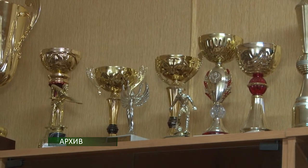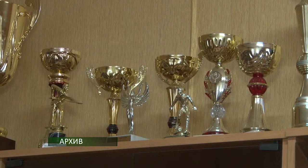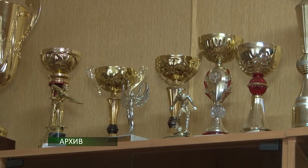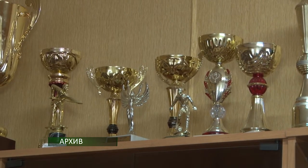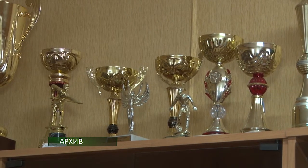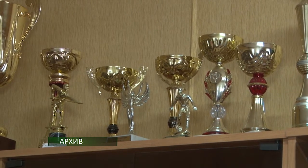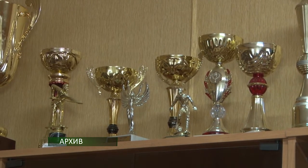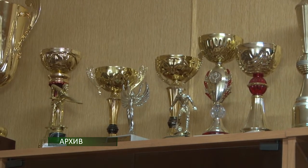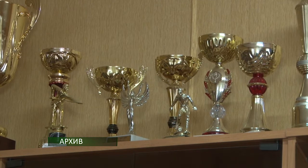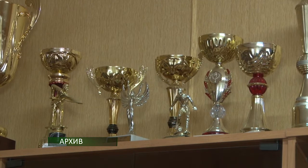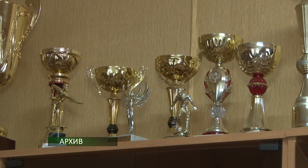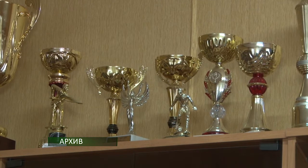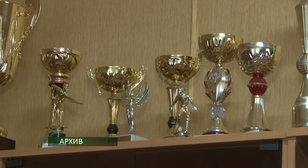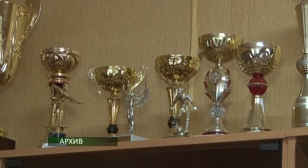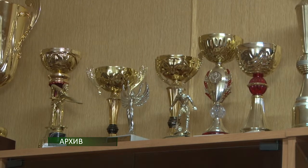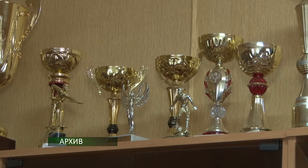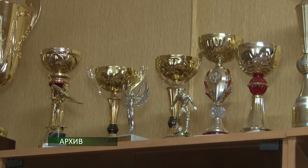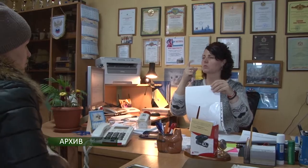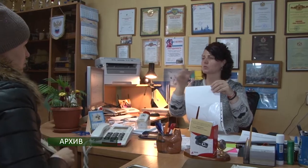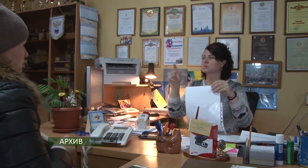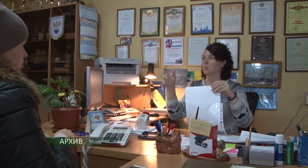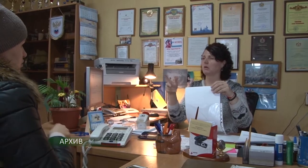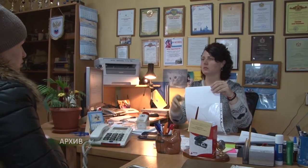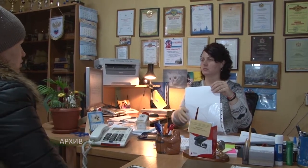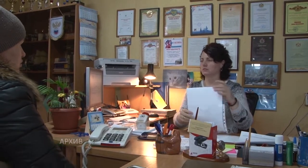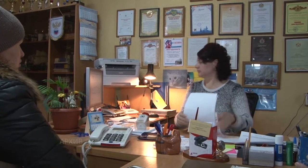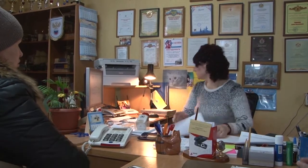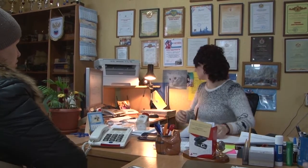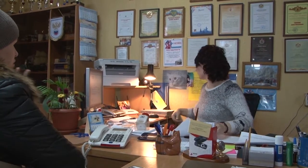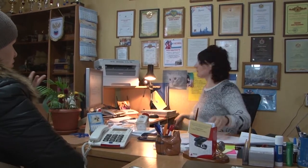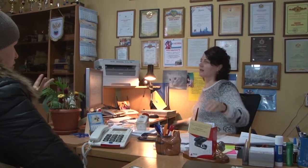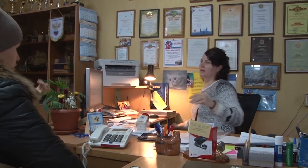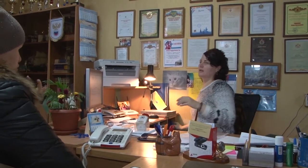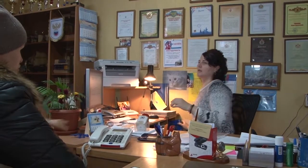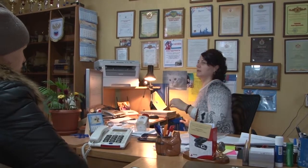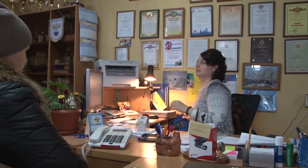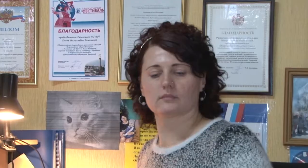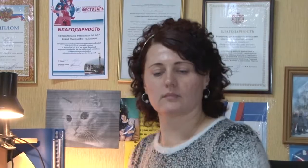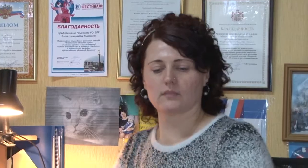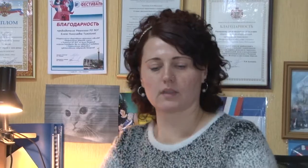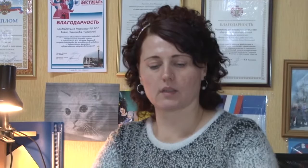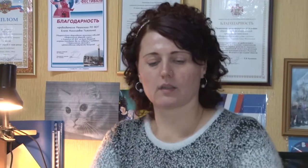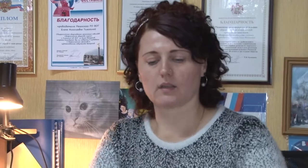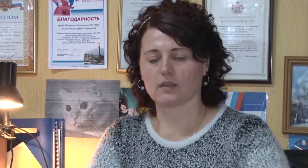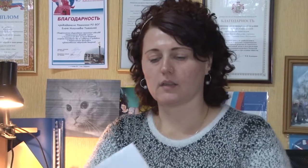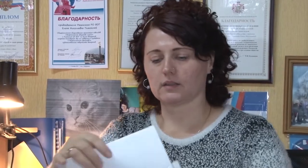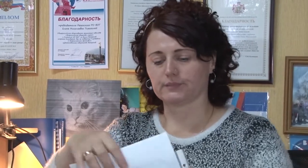специалистов, и общение проходит легко. Сами сотрудники центра не только качественно выполняют свою работу, но и всегда готовы помочь, выслушать